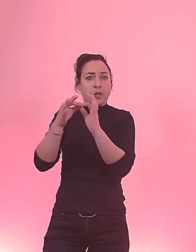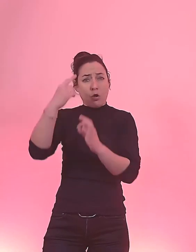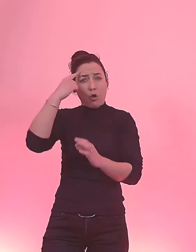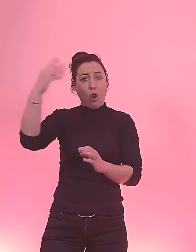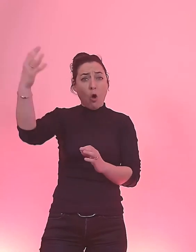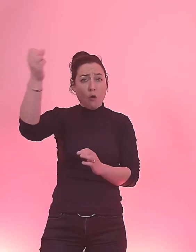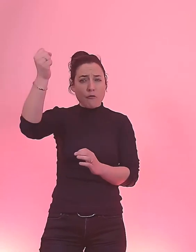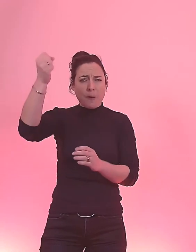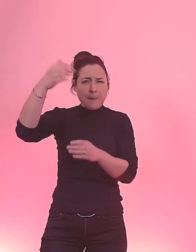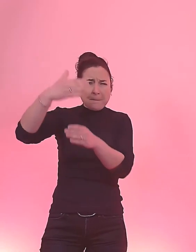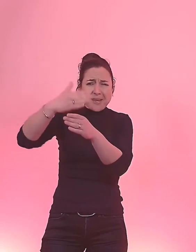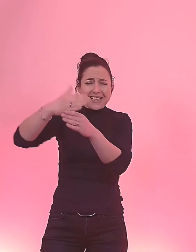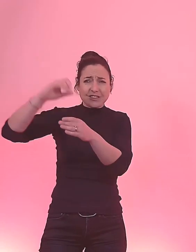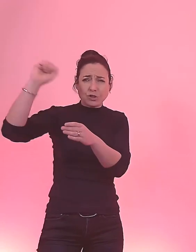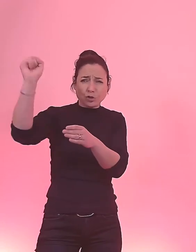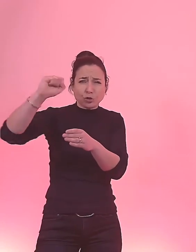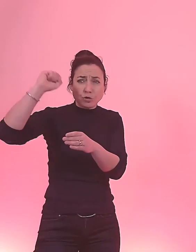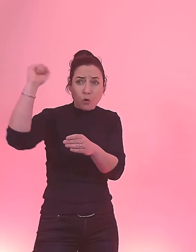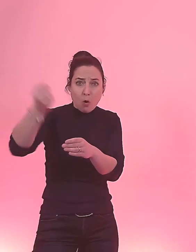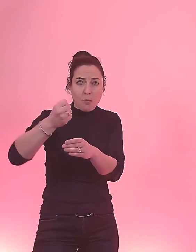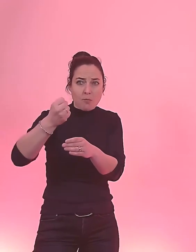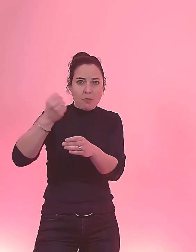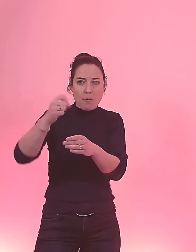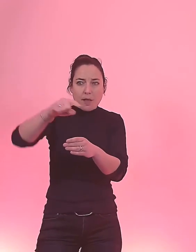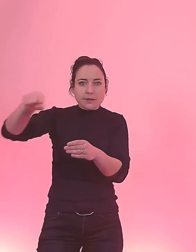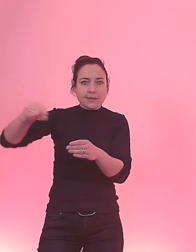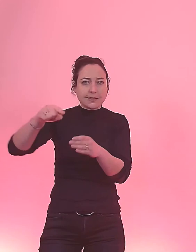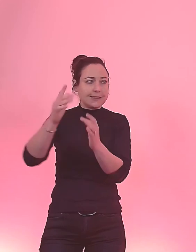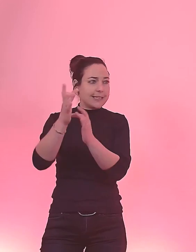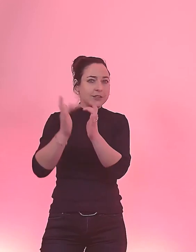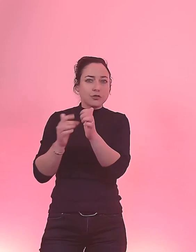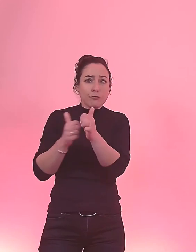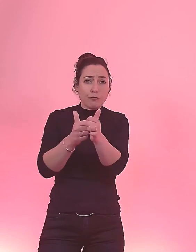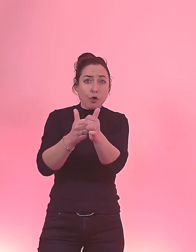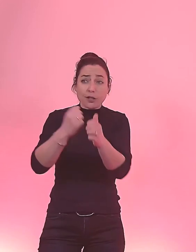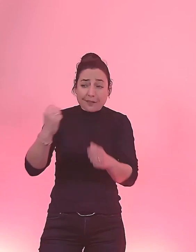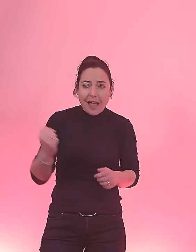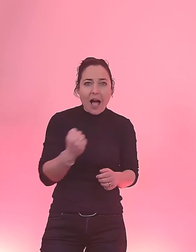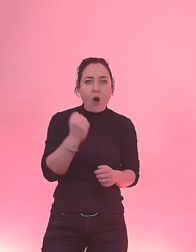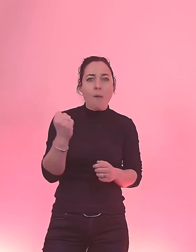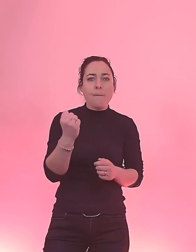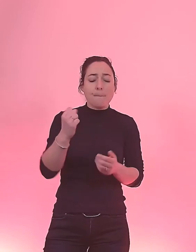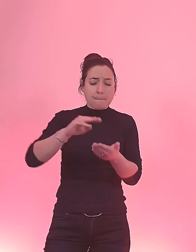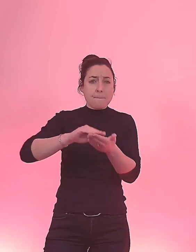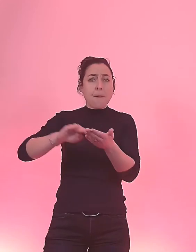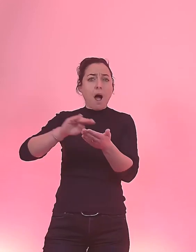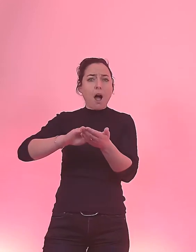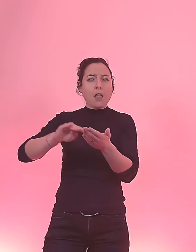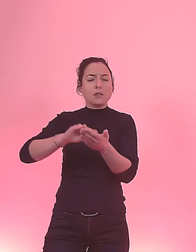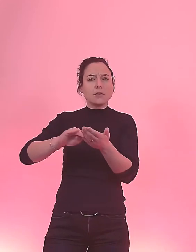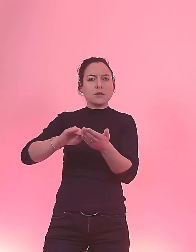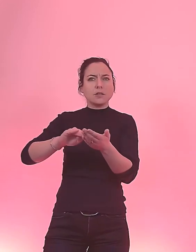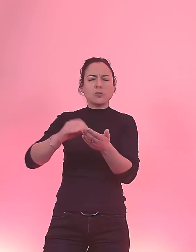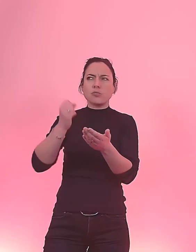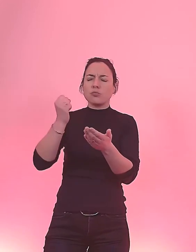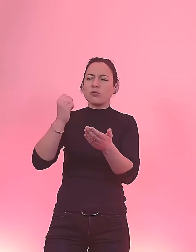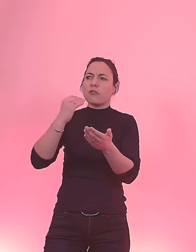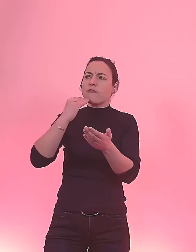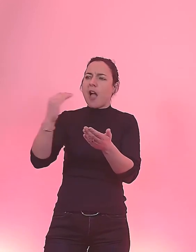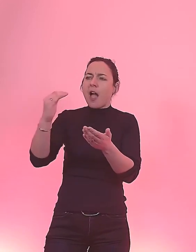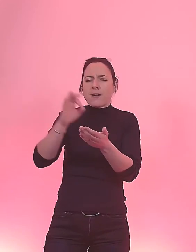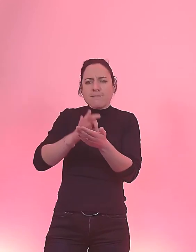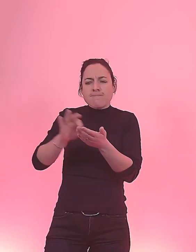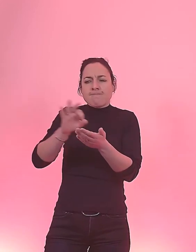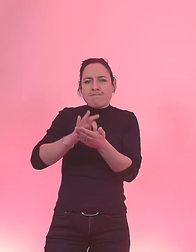gekomen nu ze jezus zijn gaan volgen we juist daarom en mark en schrijf dat met een diepe vraag en probeert door het evangelie